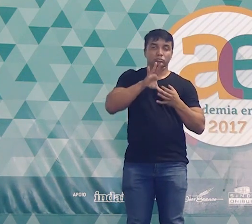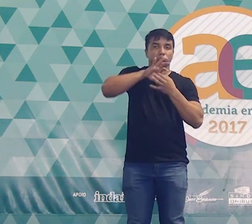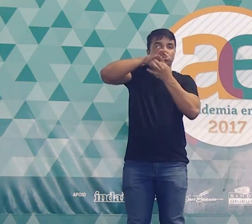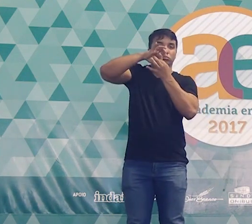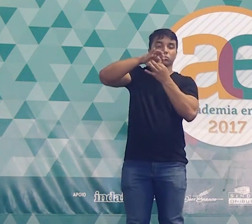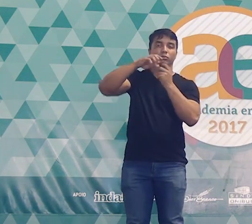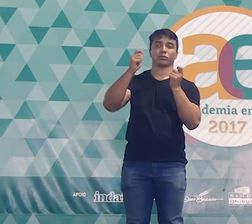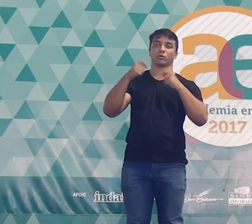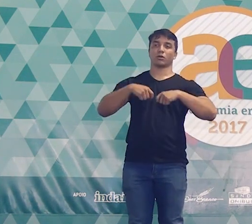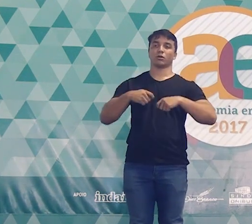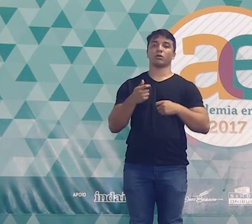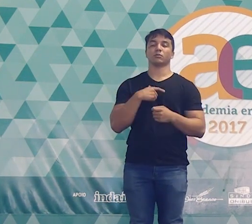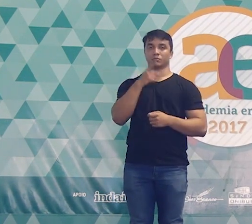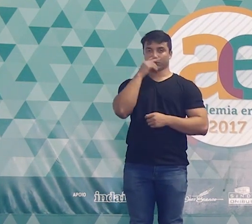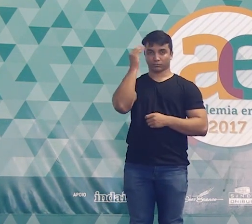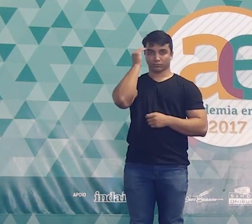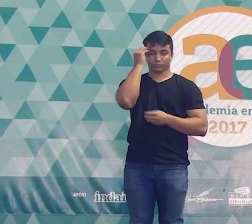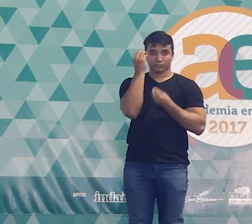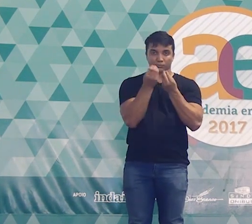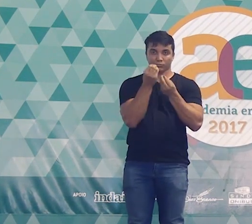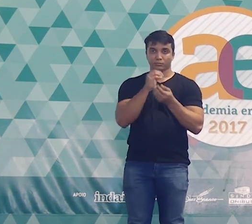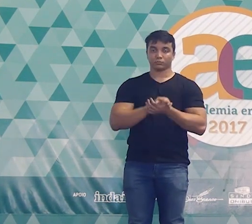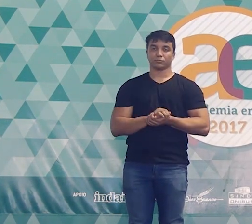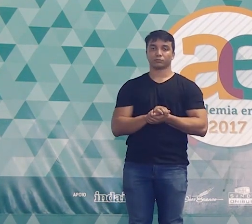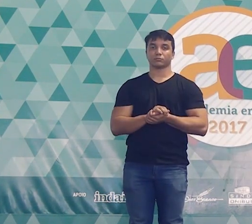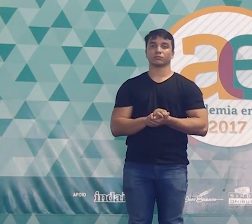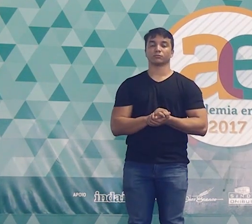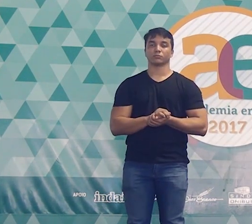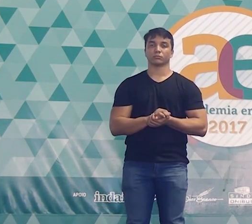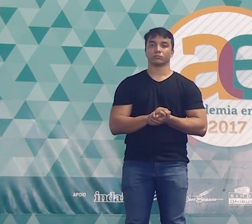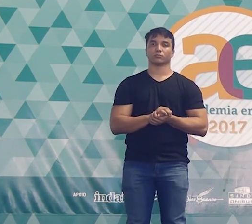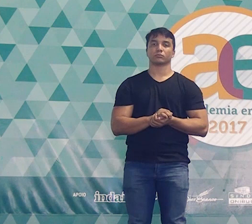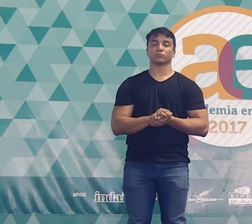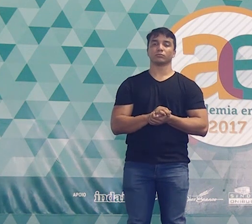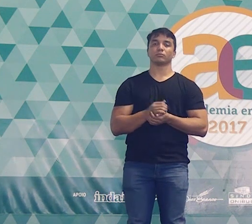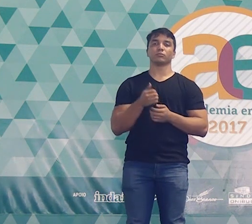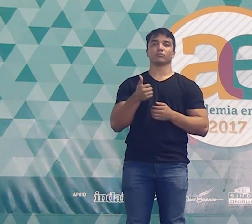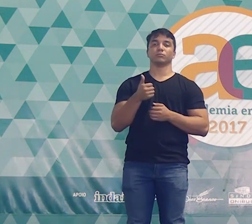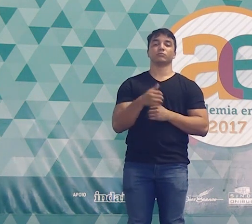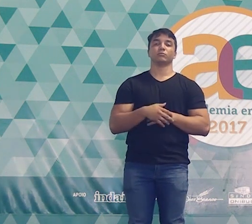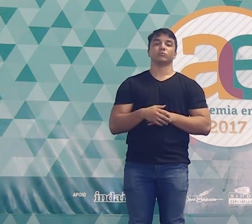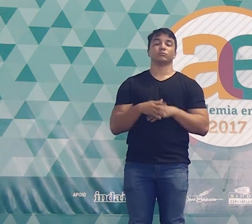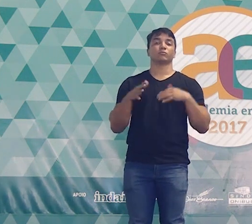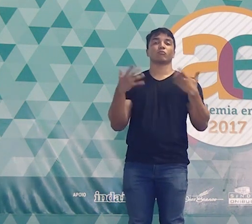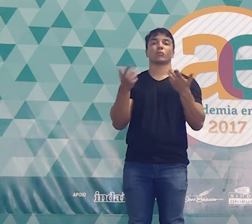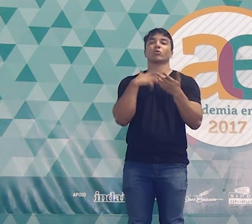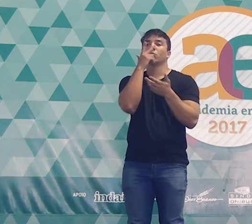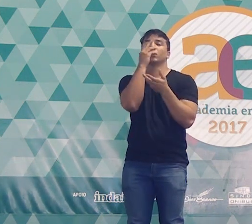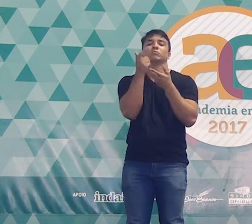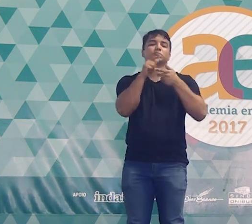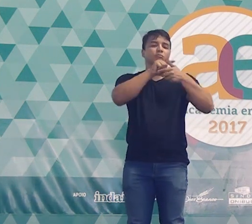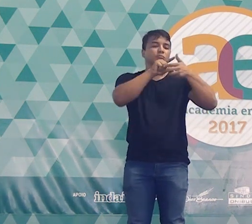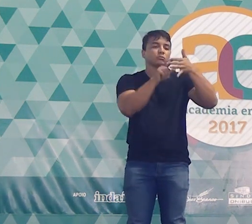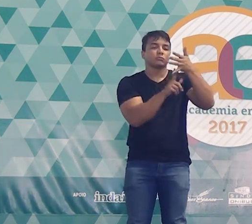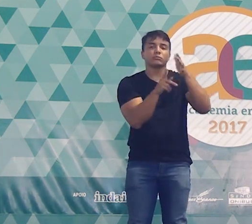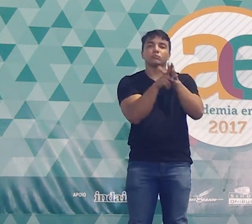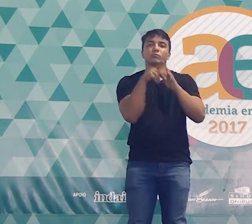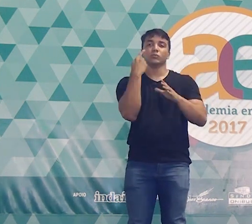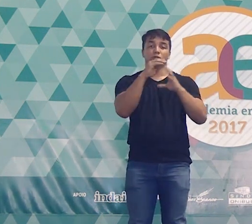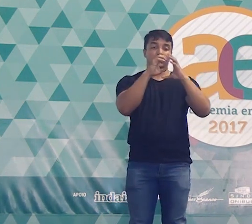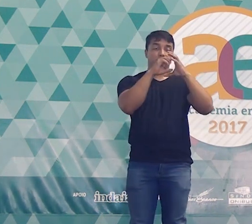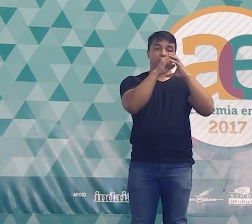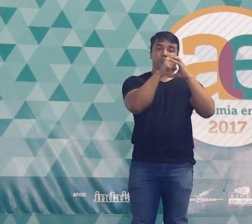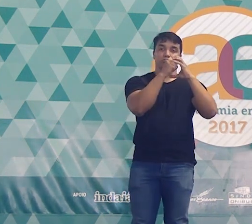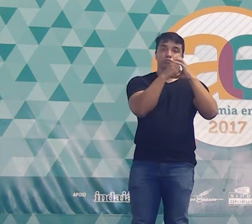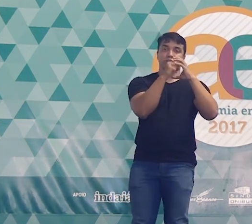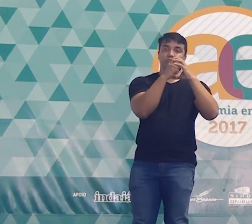esqueleto axial. Vocês entenderam? Está compreendido? Muito bem. Então, quais são os componentes do citoesqueleto? Do mesmo jeito que o